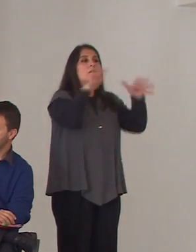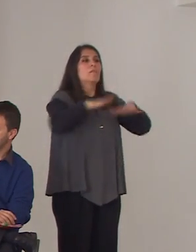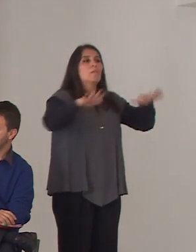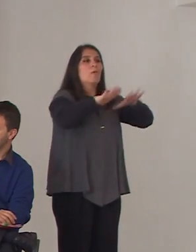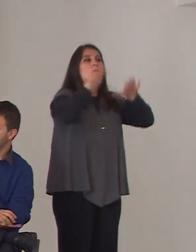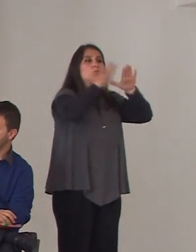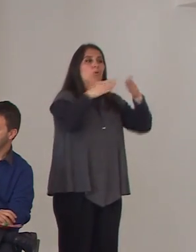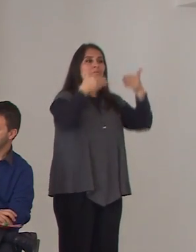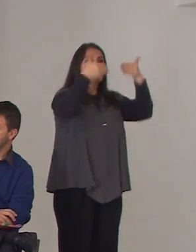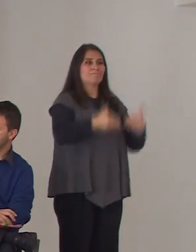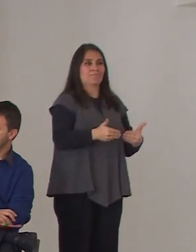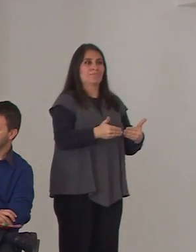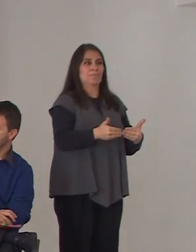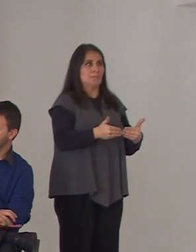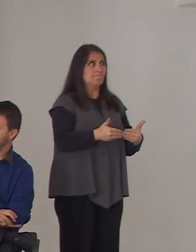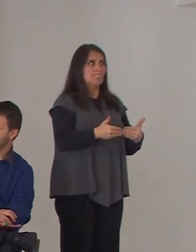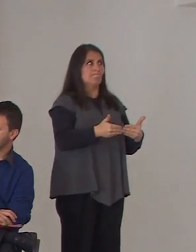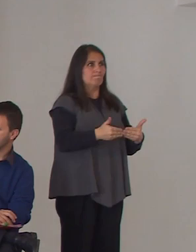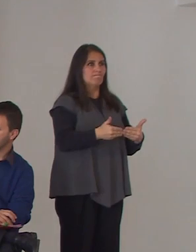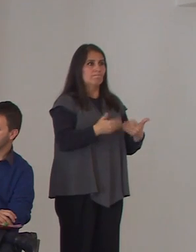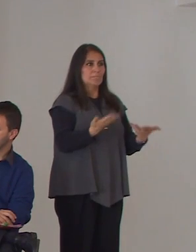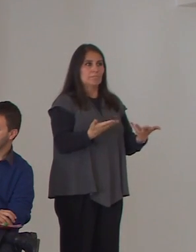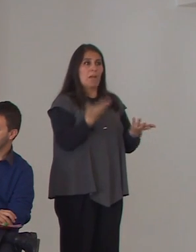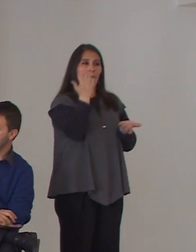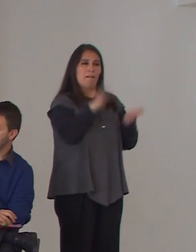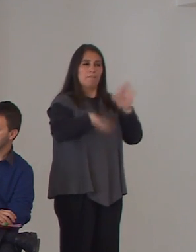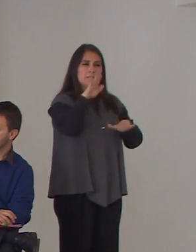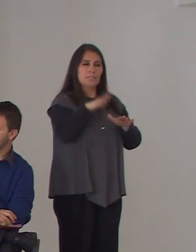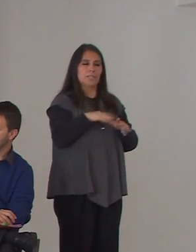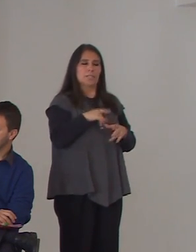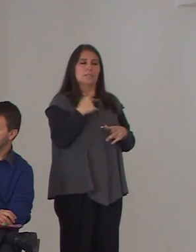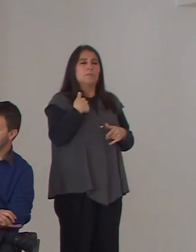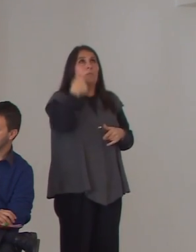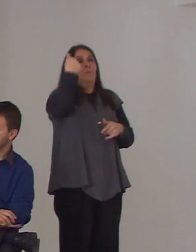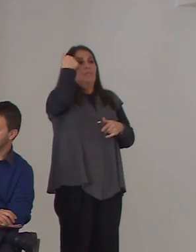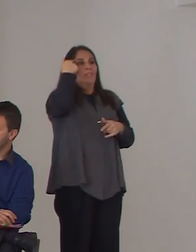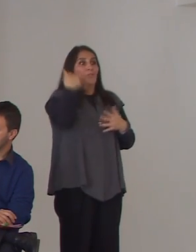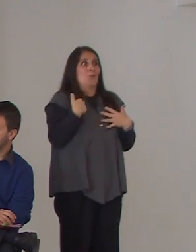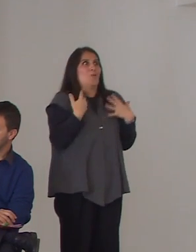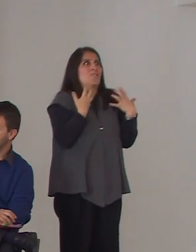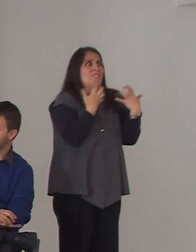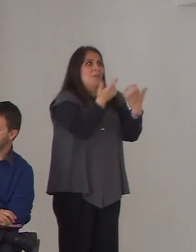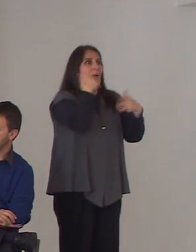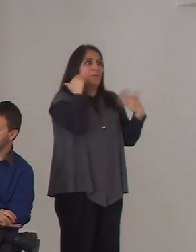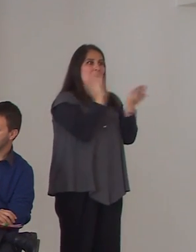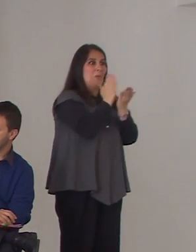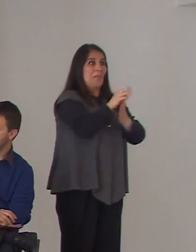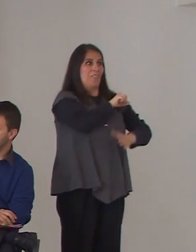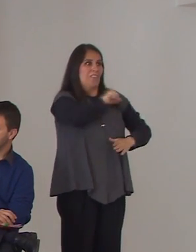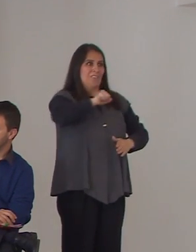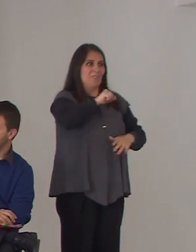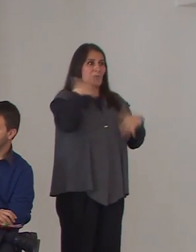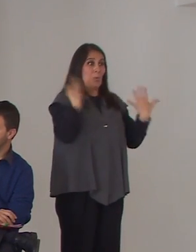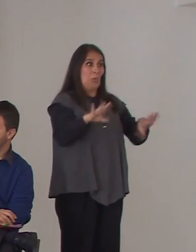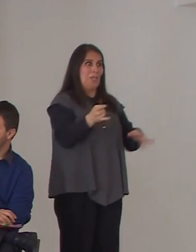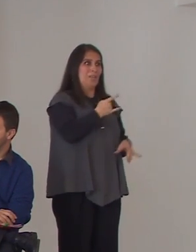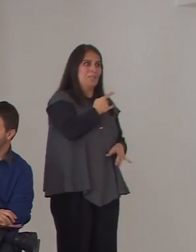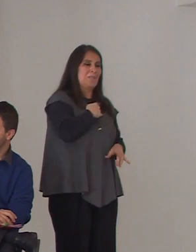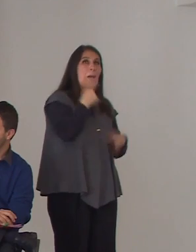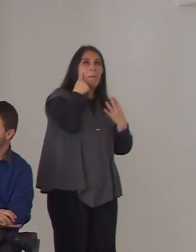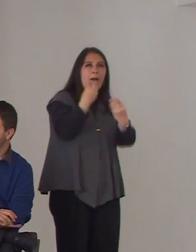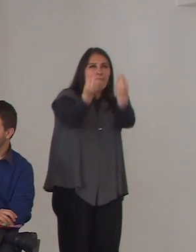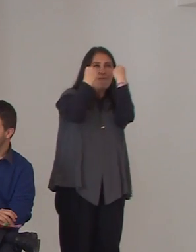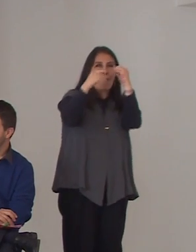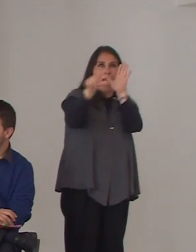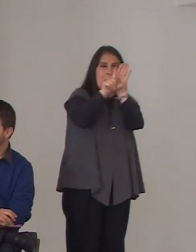tenido la posibilidad de estar ahí, uno a veces viene y yo venía acá ilusionado, voy a entrar a estudiar Derecho, decía, no, me van a formar en